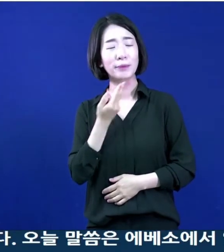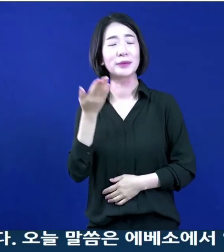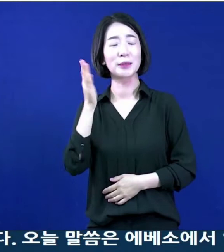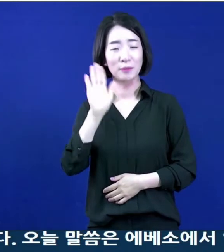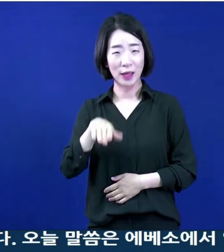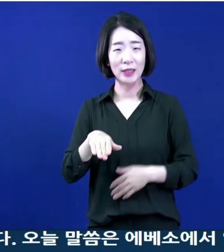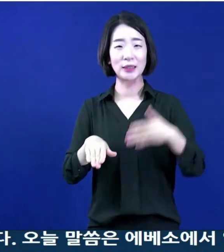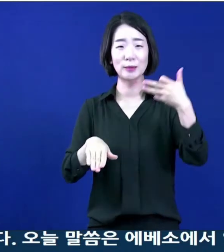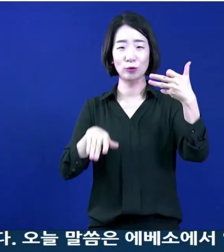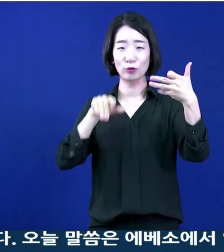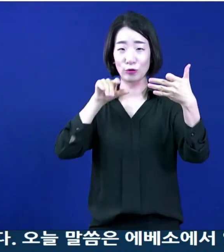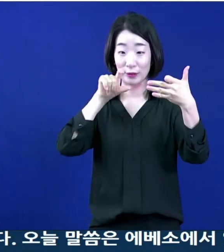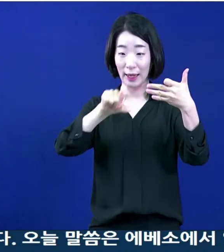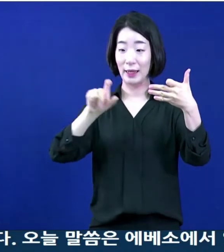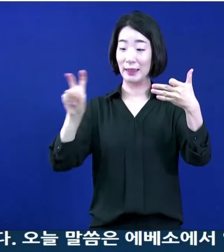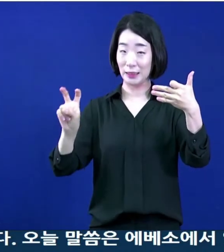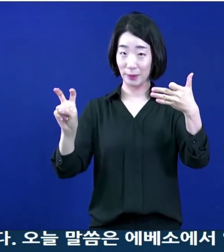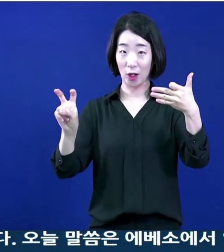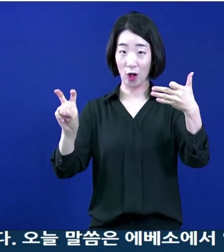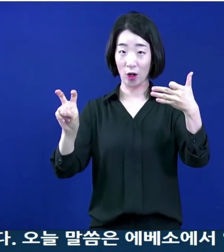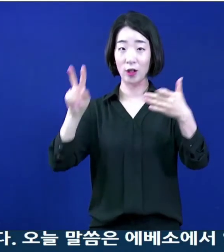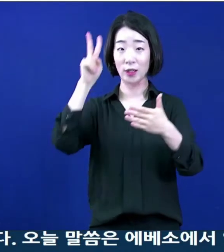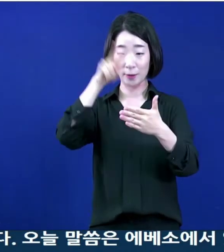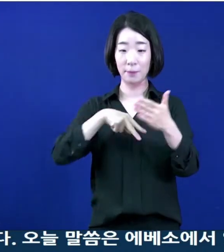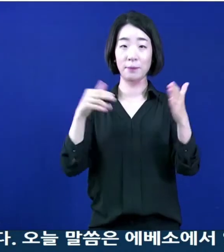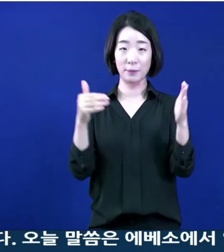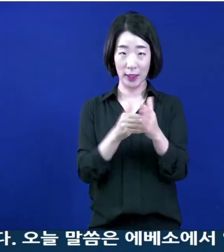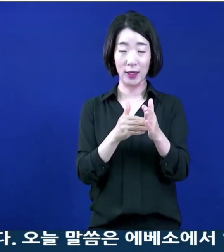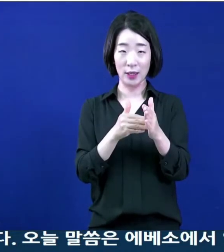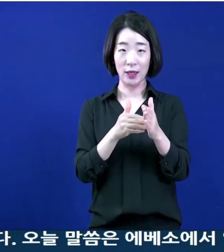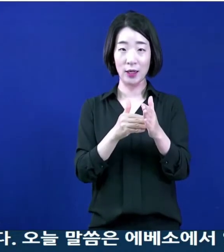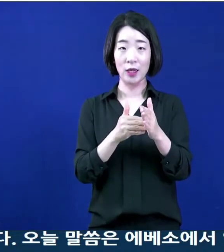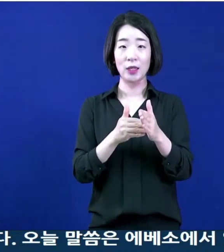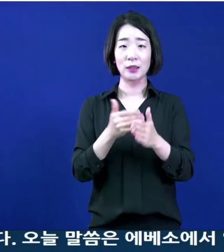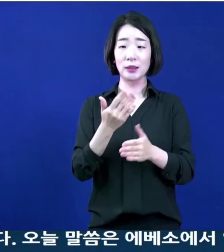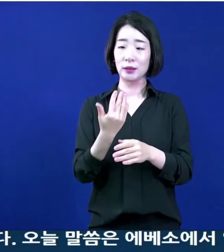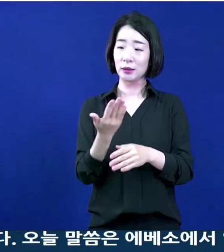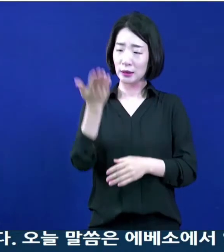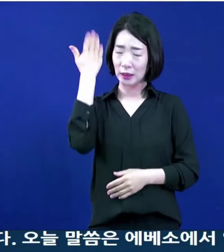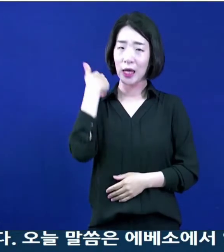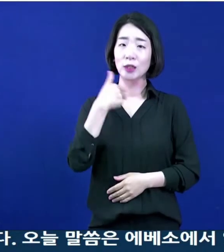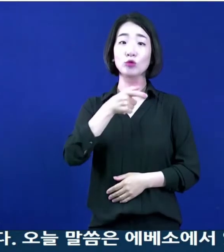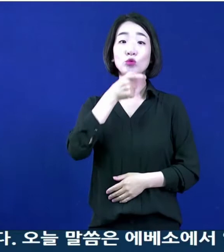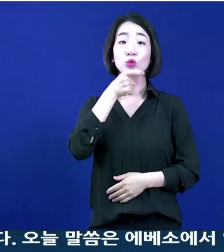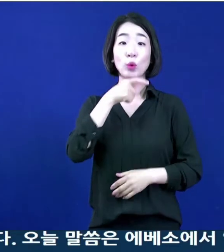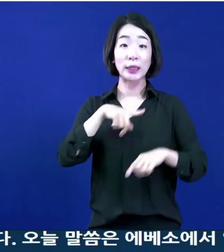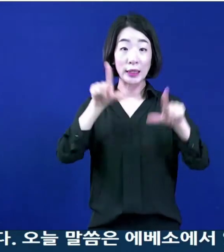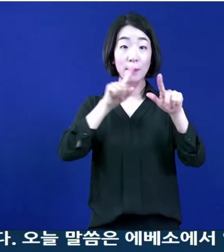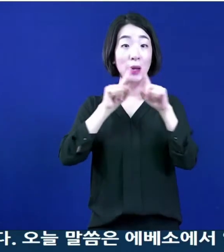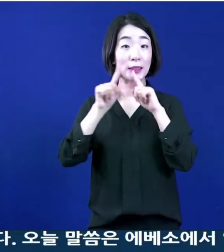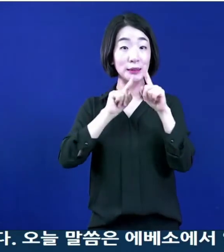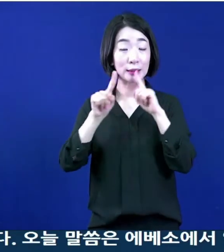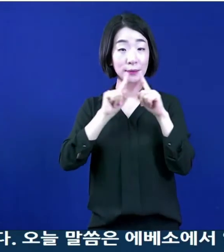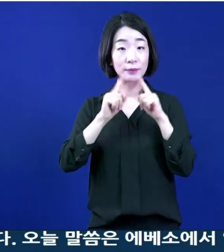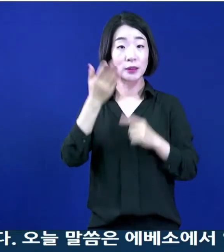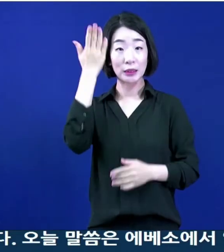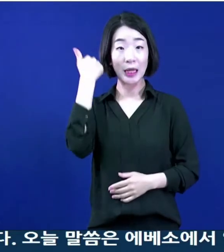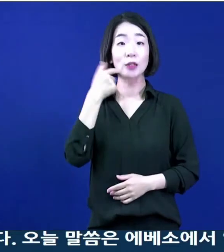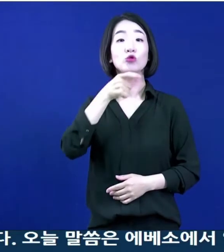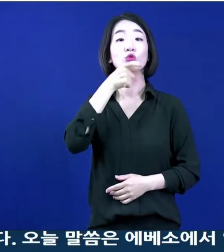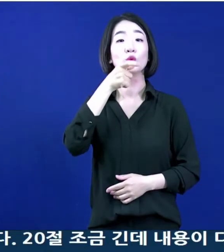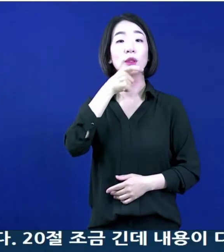쭉 읽어봤습니다. 지난 수요일 말씀을 혹시 기억하시나요? 지난 수요일